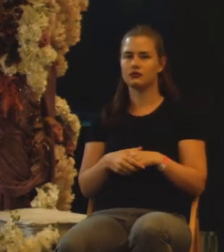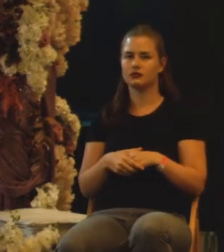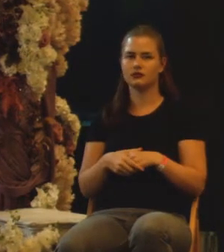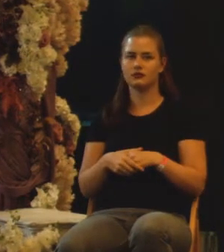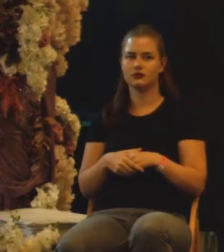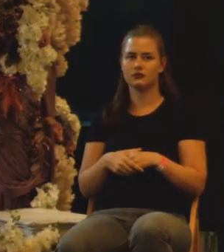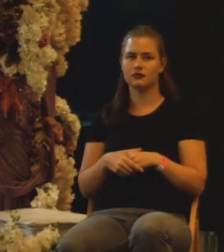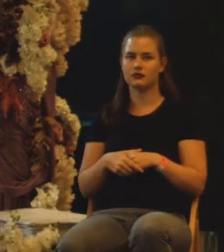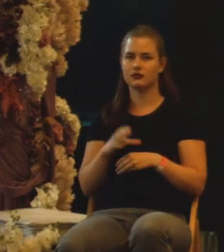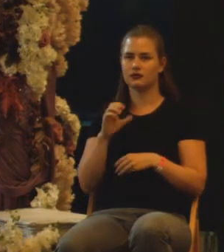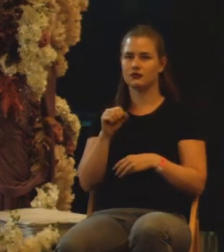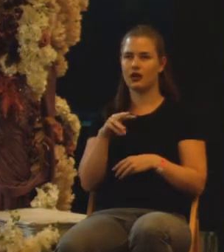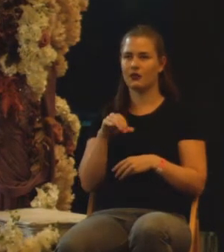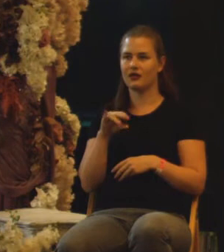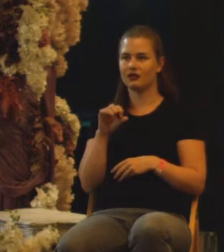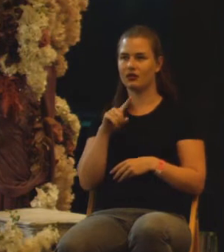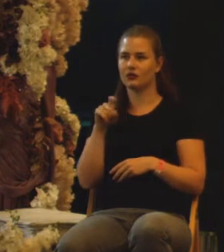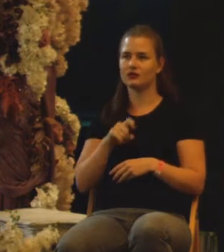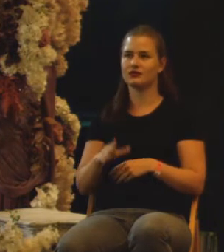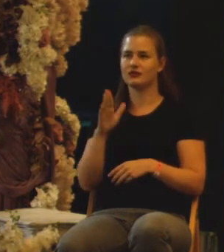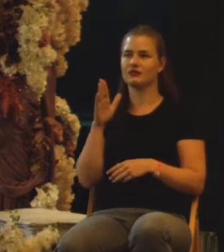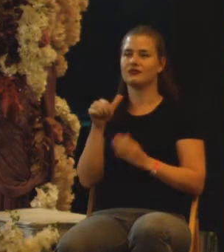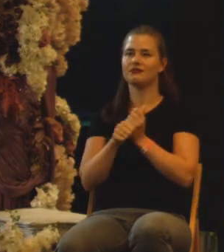О, сальмонеллез в лучшем случае.